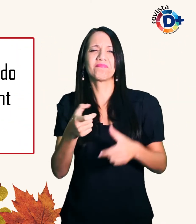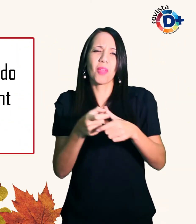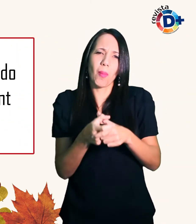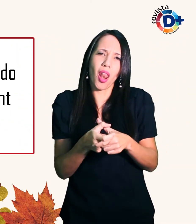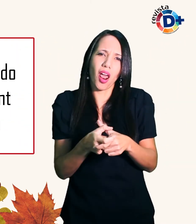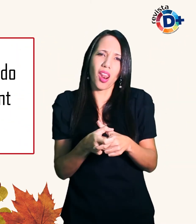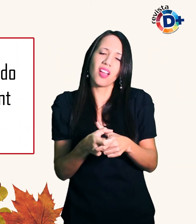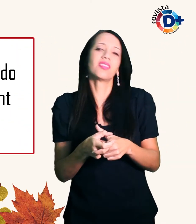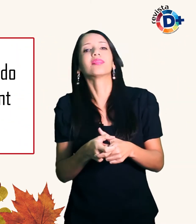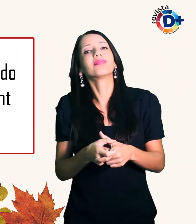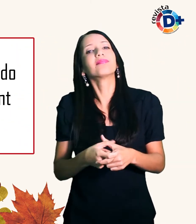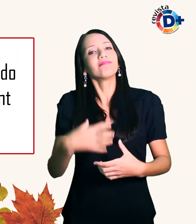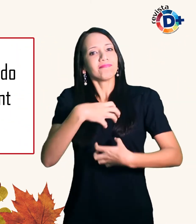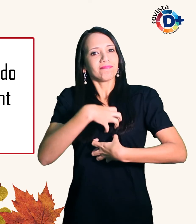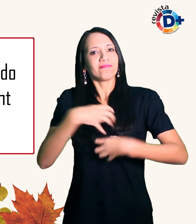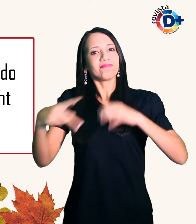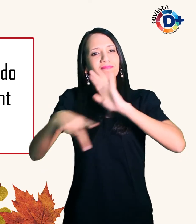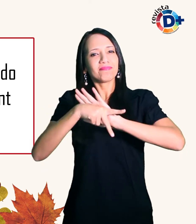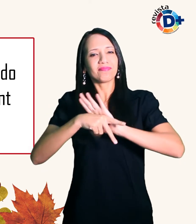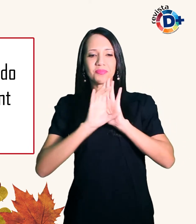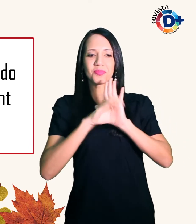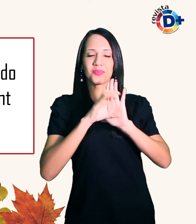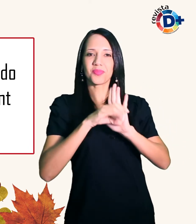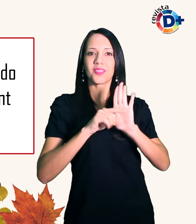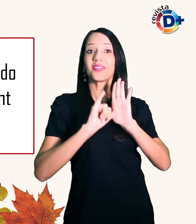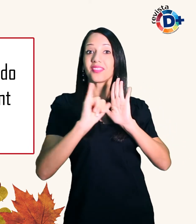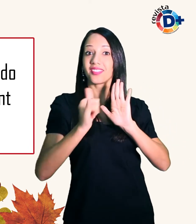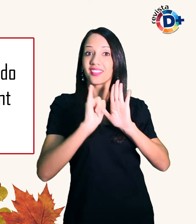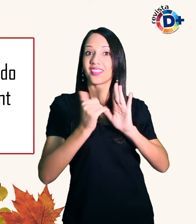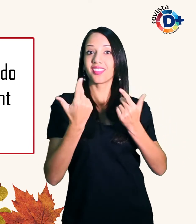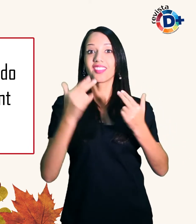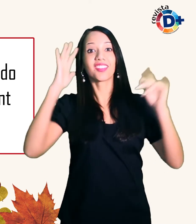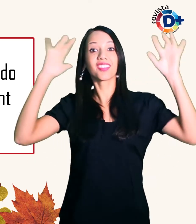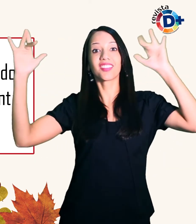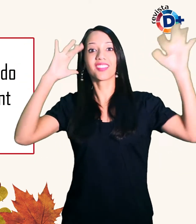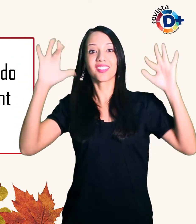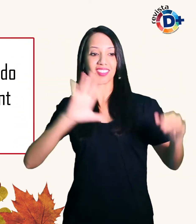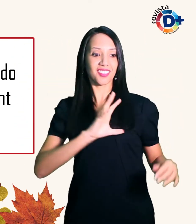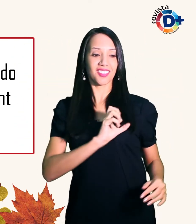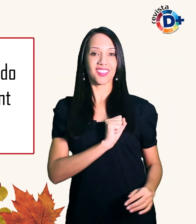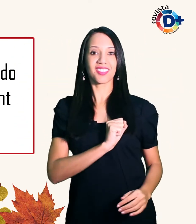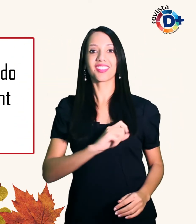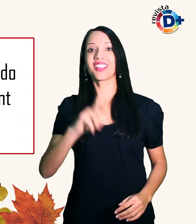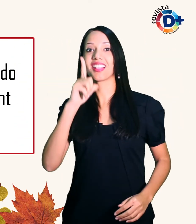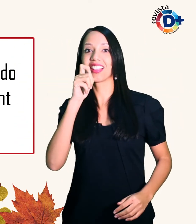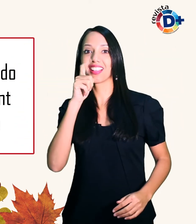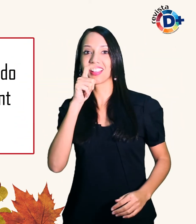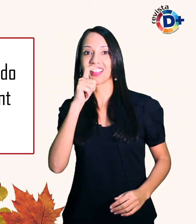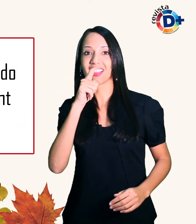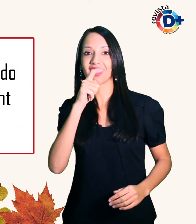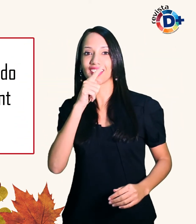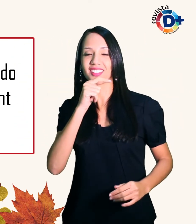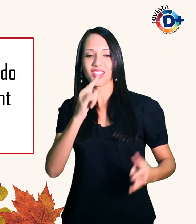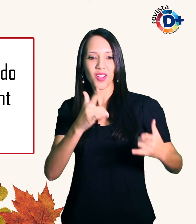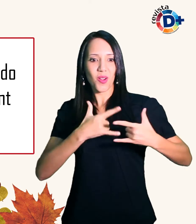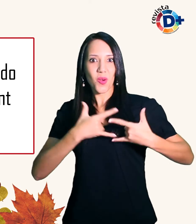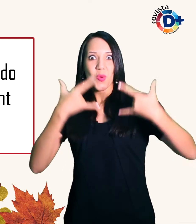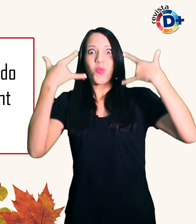conceito de liquidez A modernidade é líquida assim como o amor Em outras